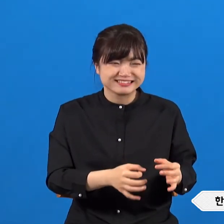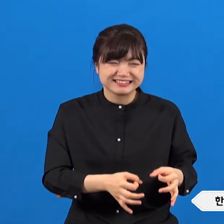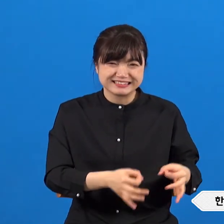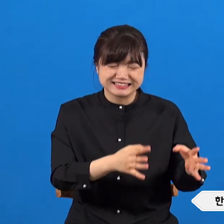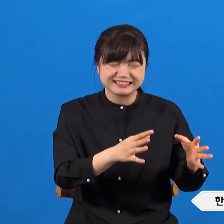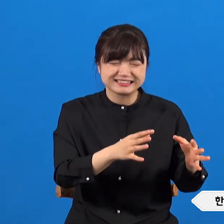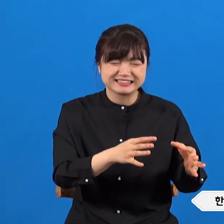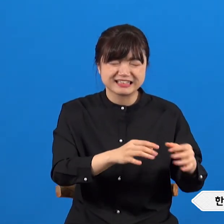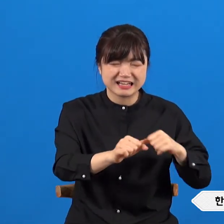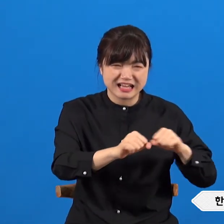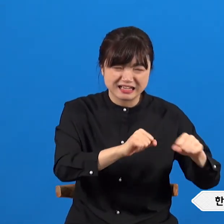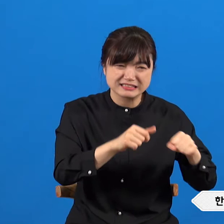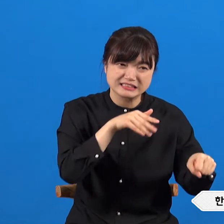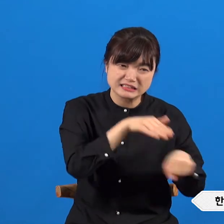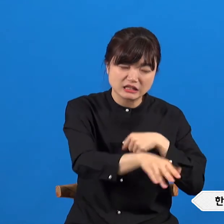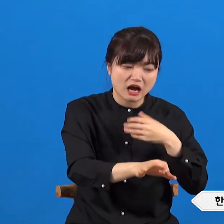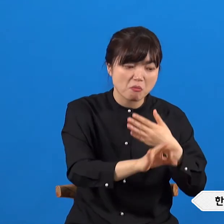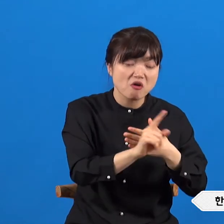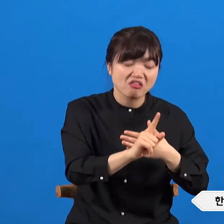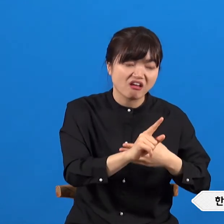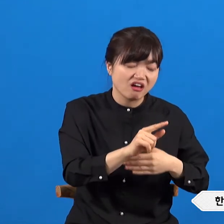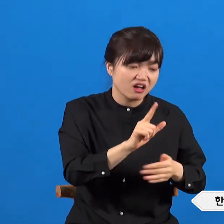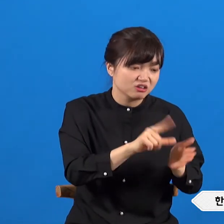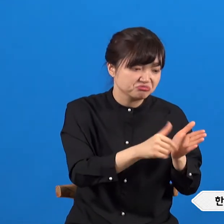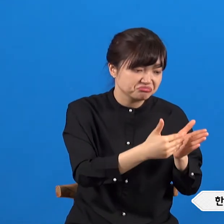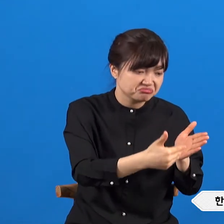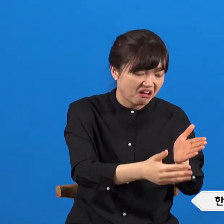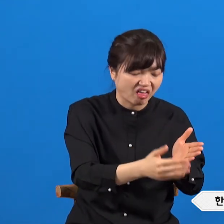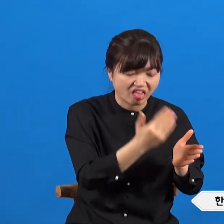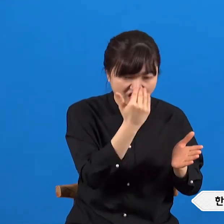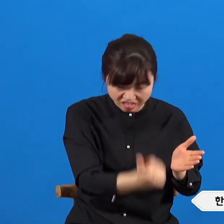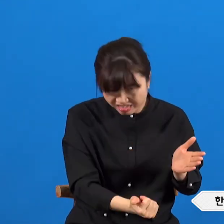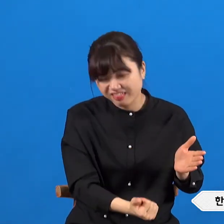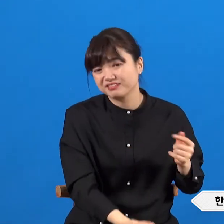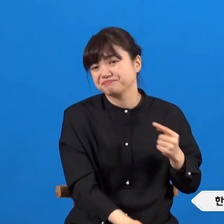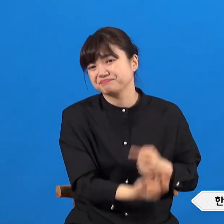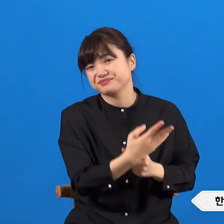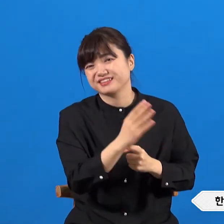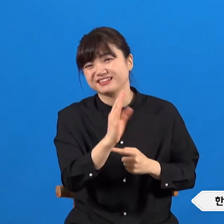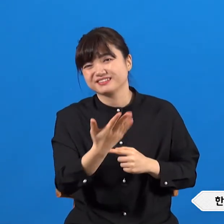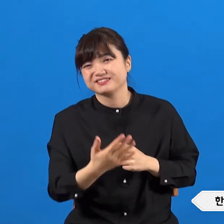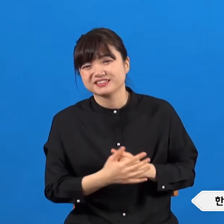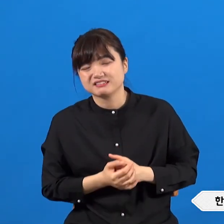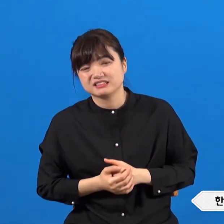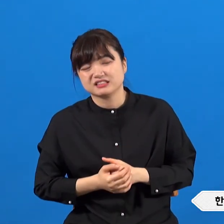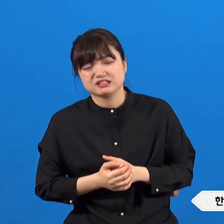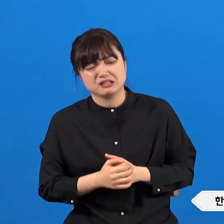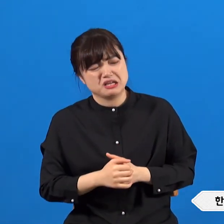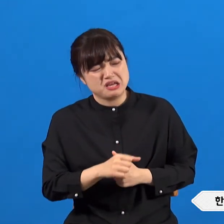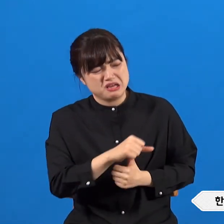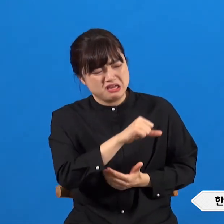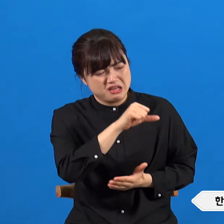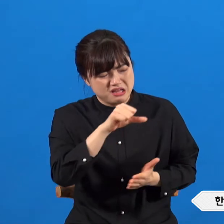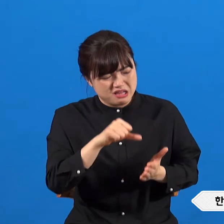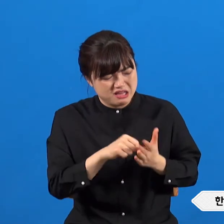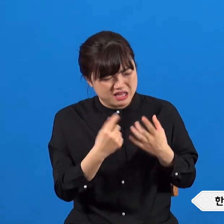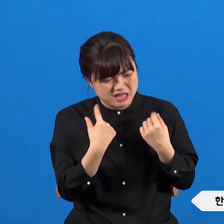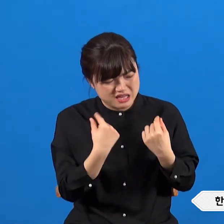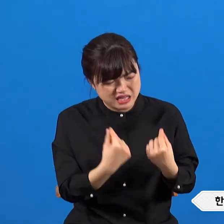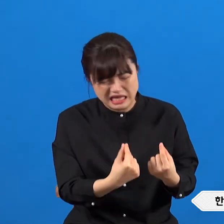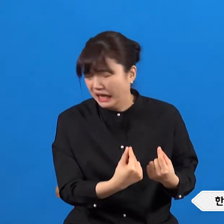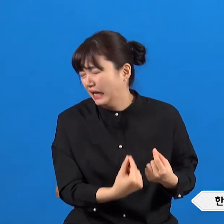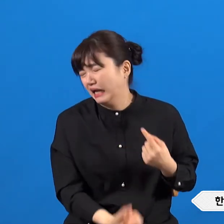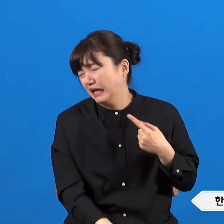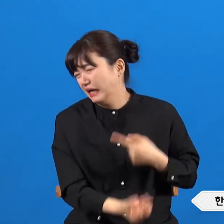하면 그 얼마 가지 않아서 지칠 때도 있습니다. 계속 꾸준하게 평생을 그렇게 하는 사람이 그 많지